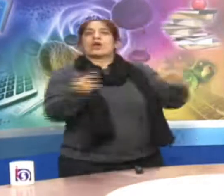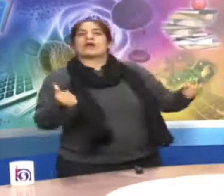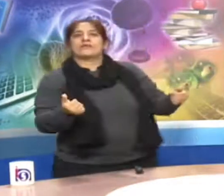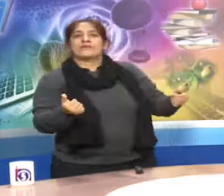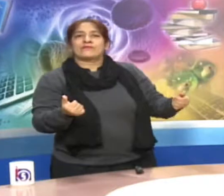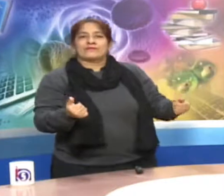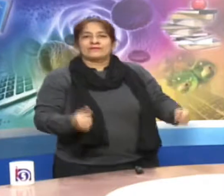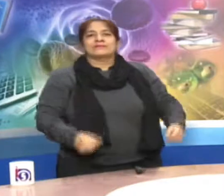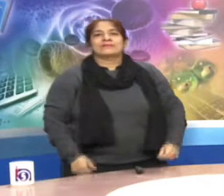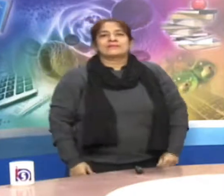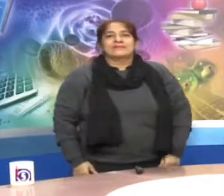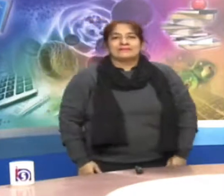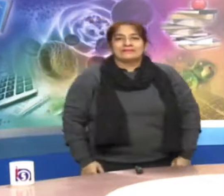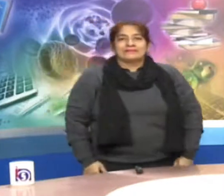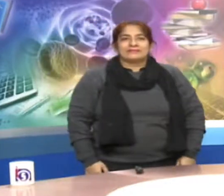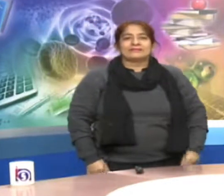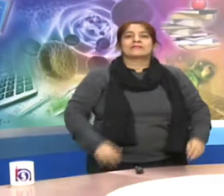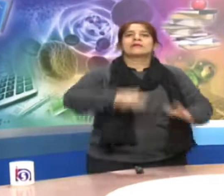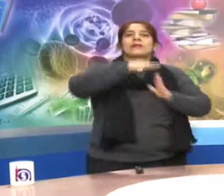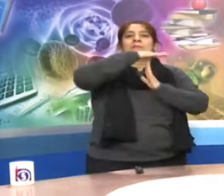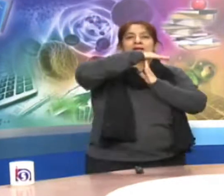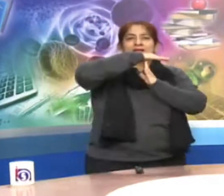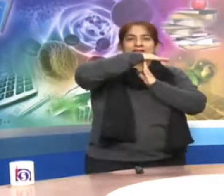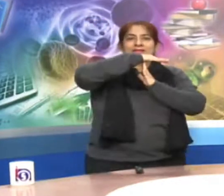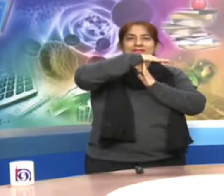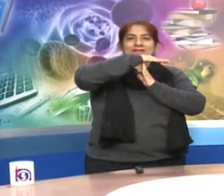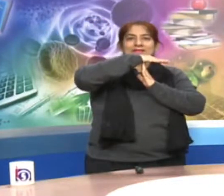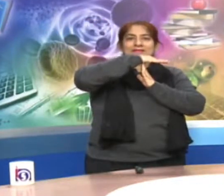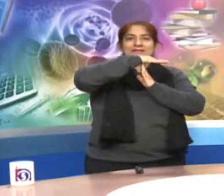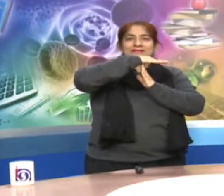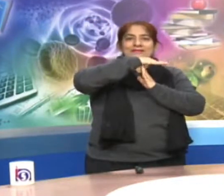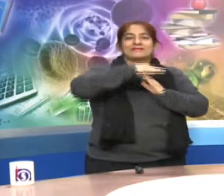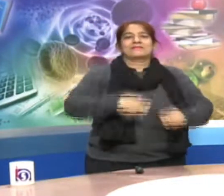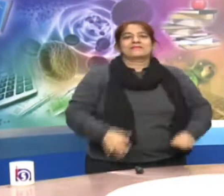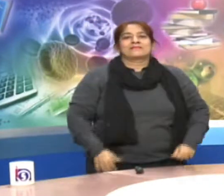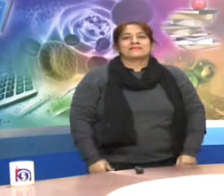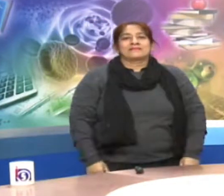isn't working for you. So now we will take a break.